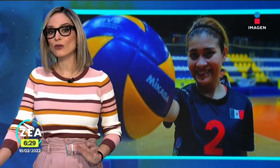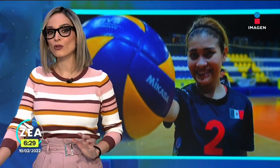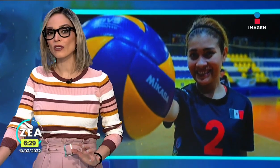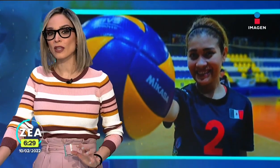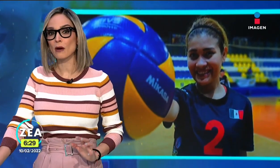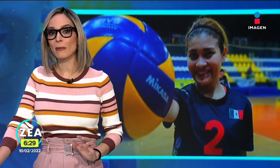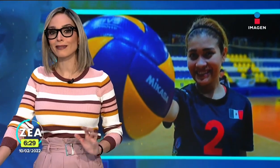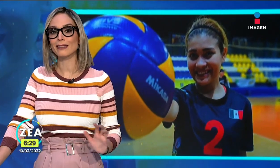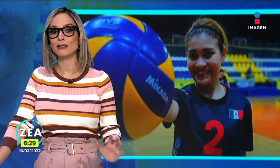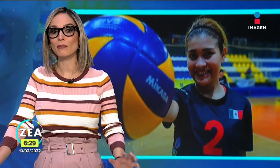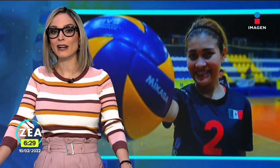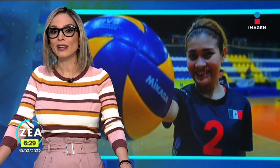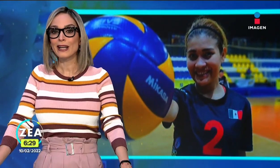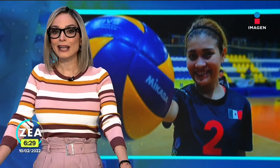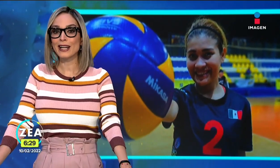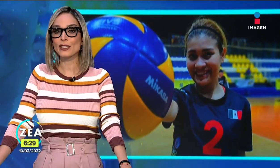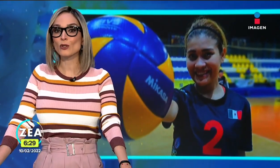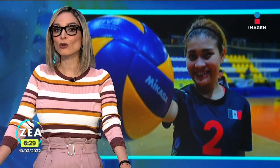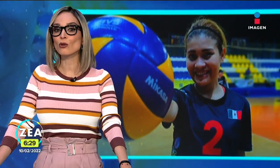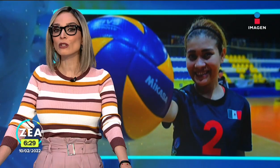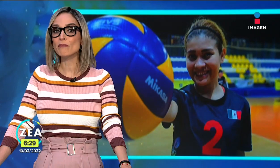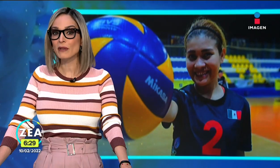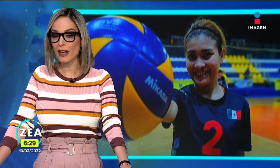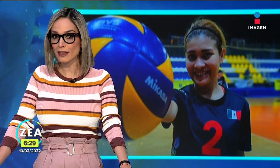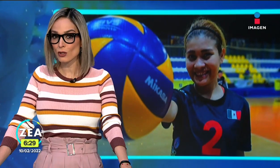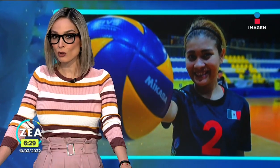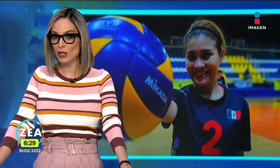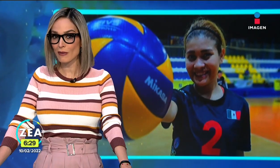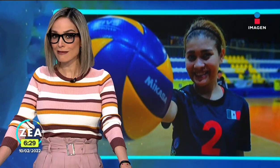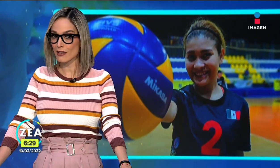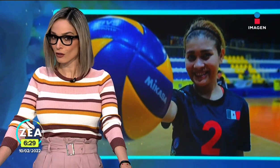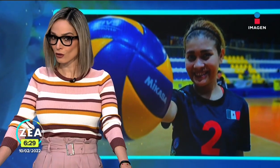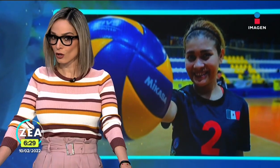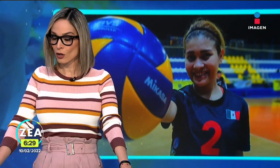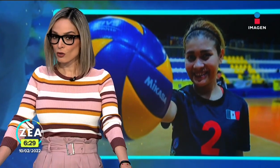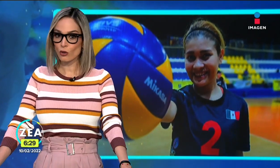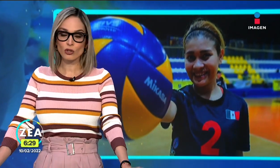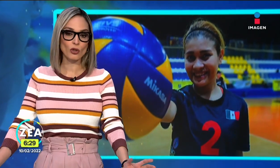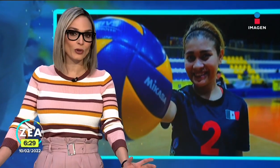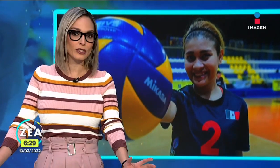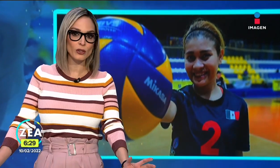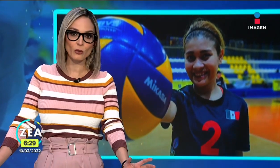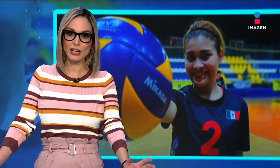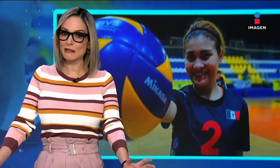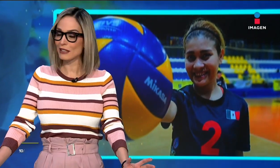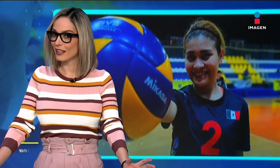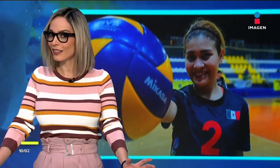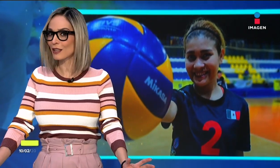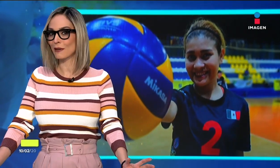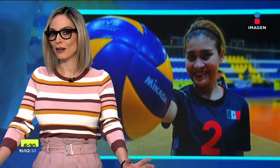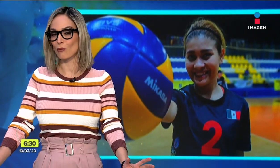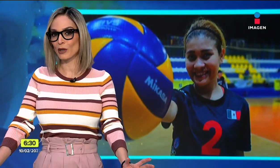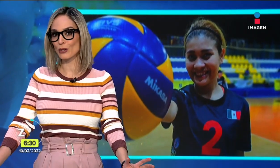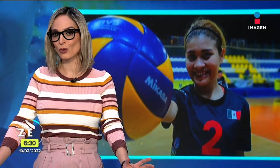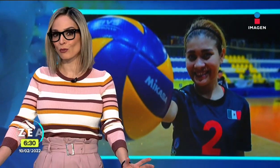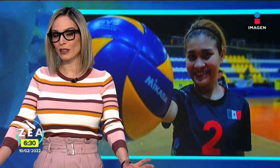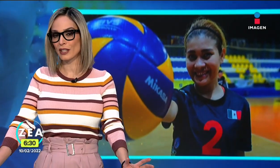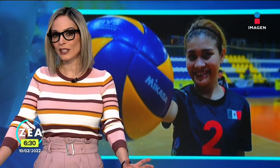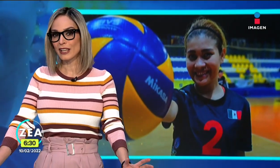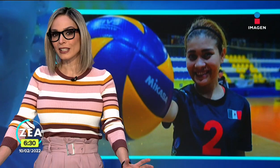de edad va a participar en las Sordolimpiadas 2022. Su condición no ha sido una limitante para cumplir sus metas y va